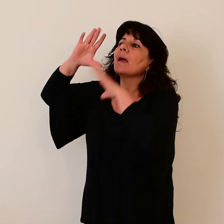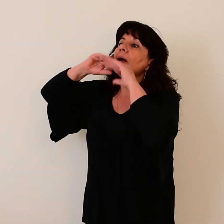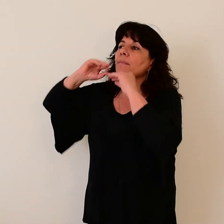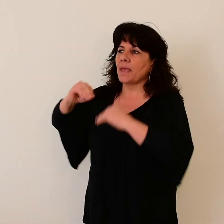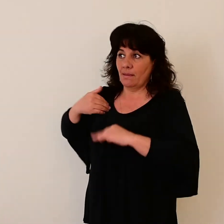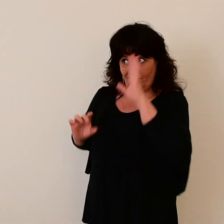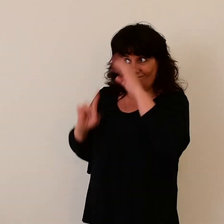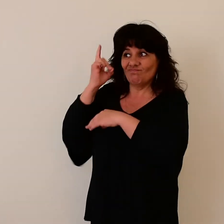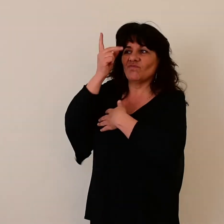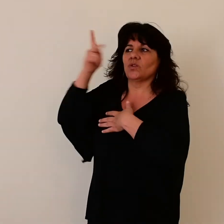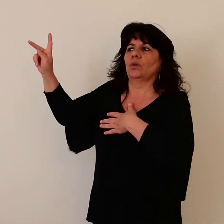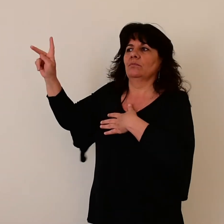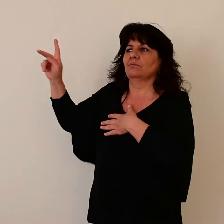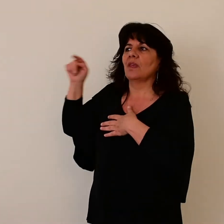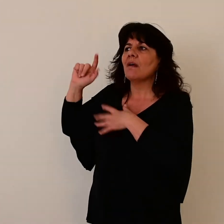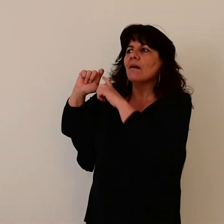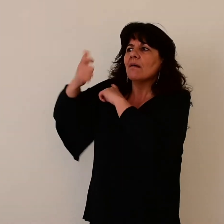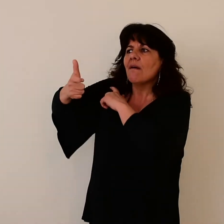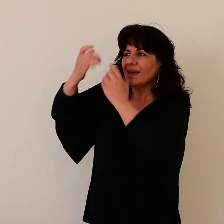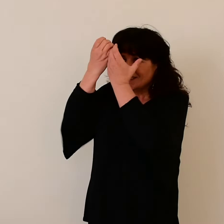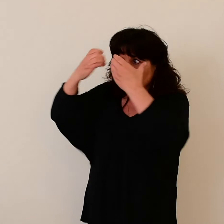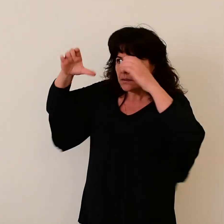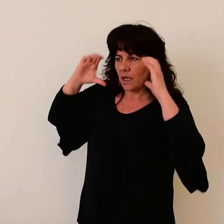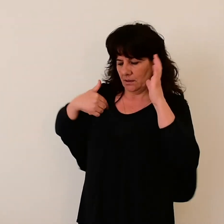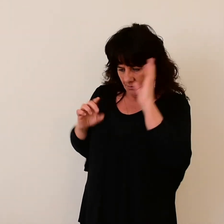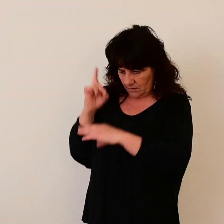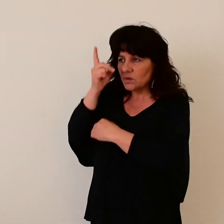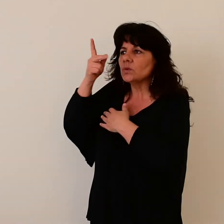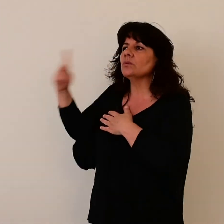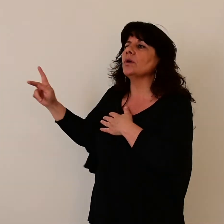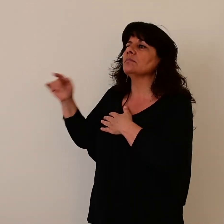d'Abraham, le Dieu d'Isaac, le Dieu de Jacob. »